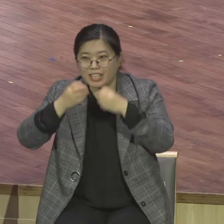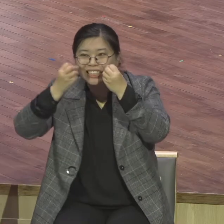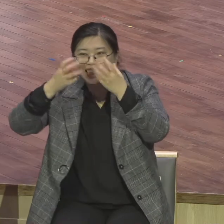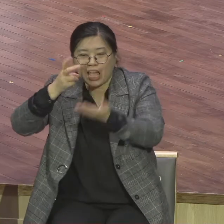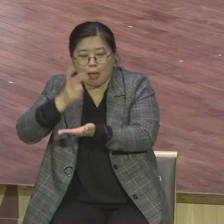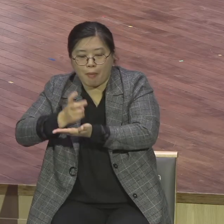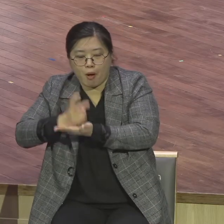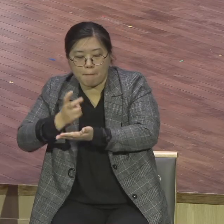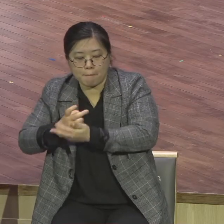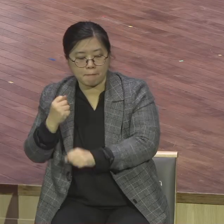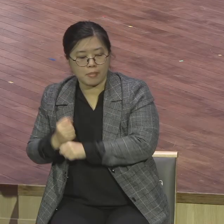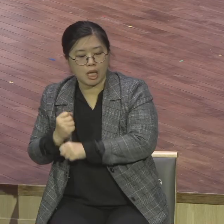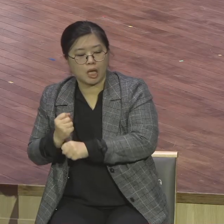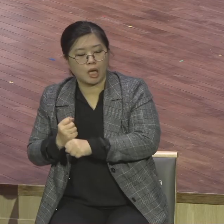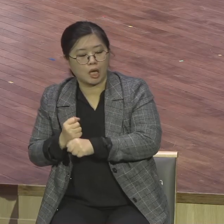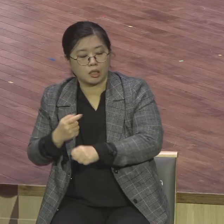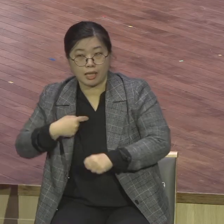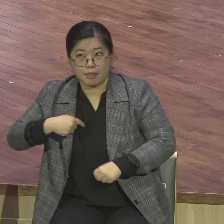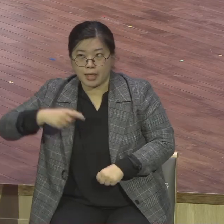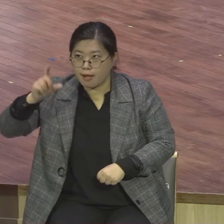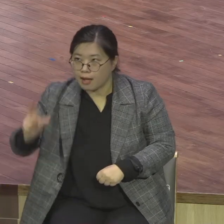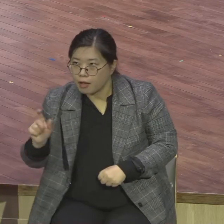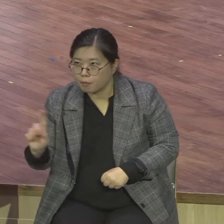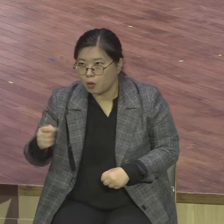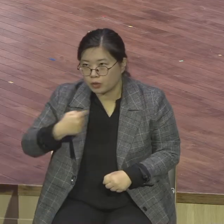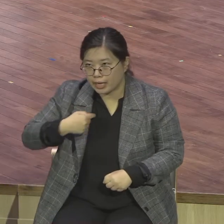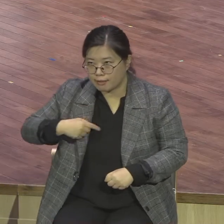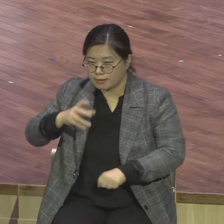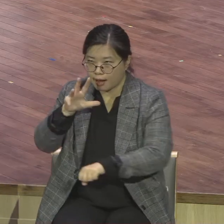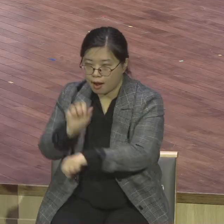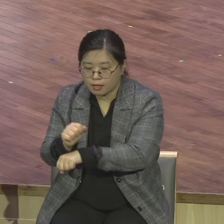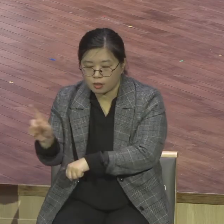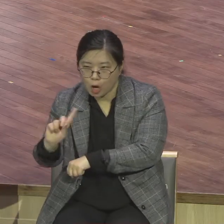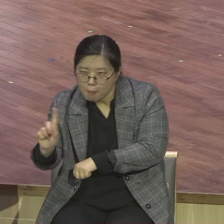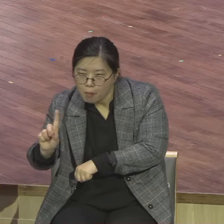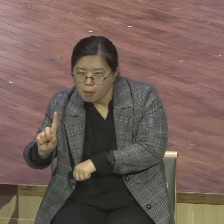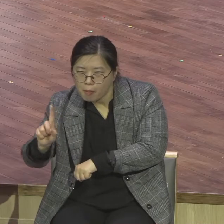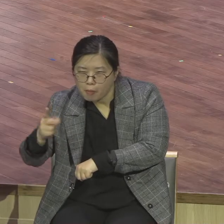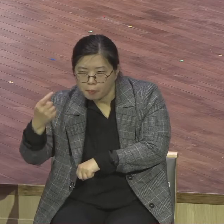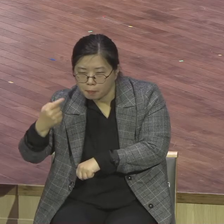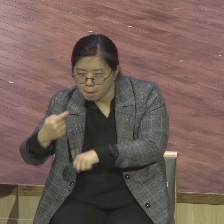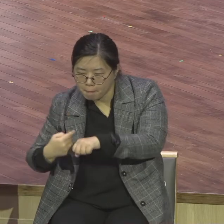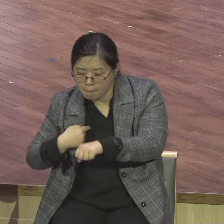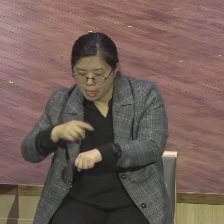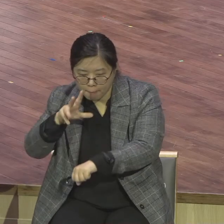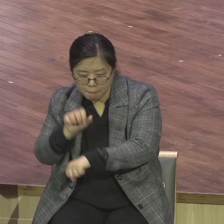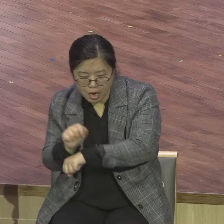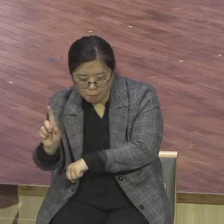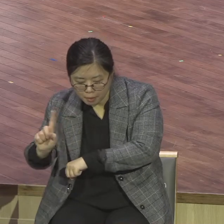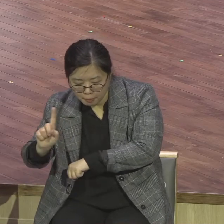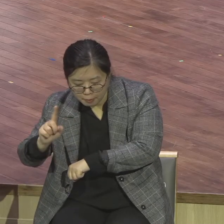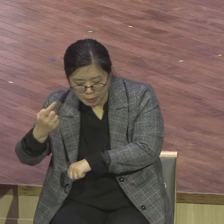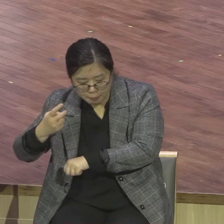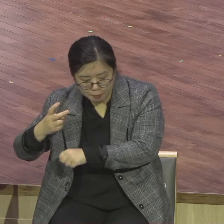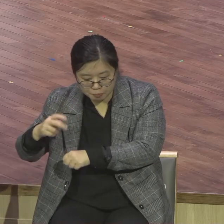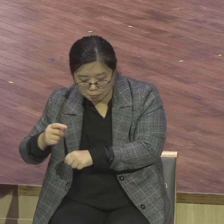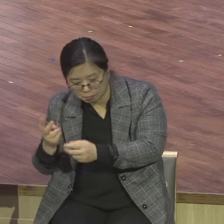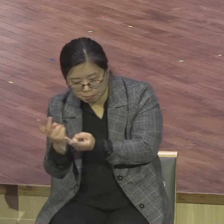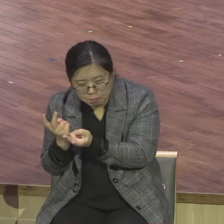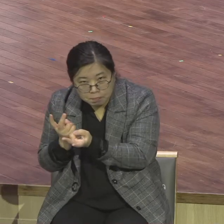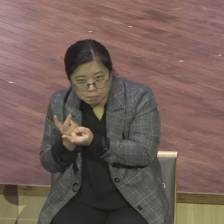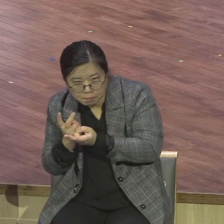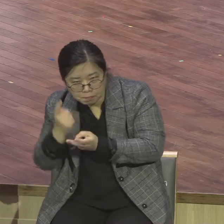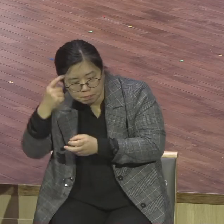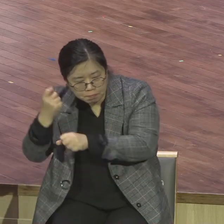자신의 이 강점을 극대화하고 이에 따른 새로운 전략으로 시합에선 강자들을